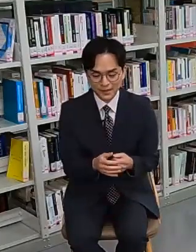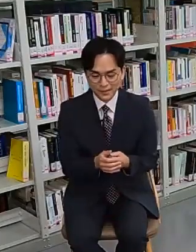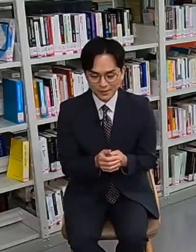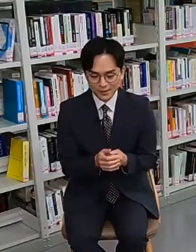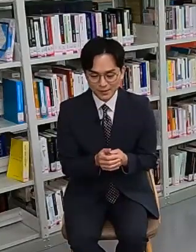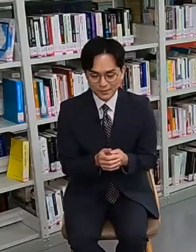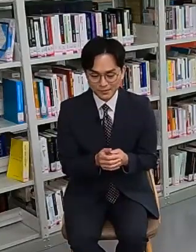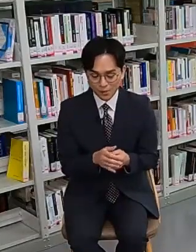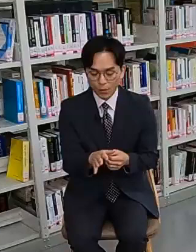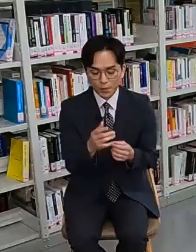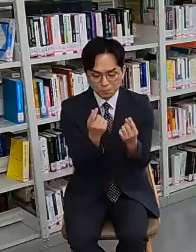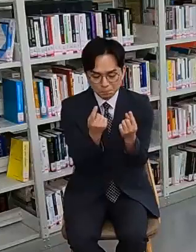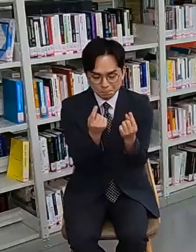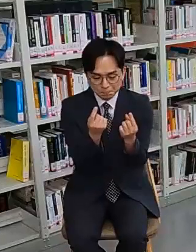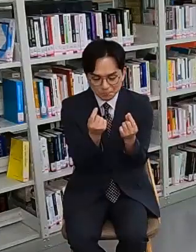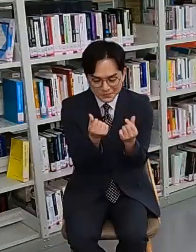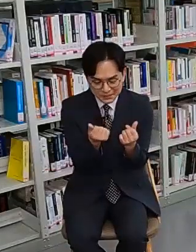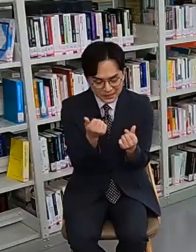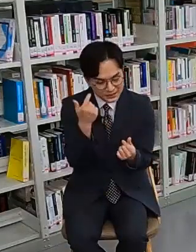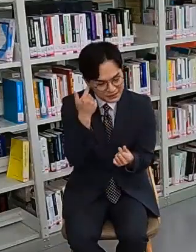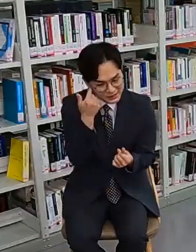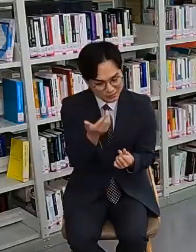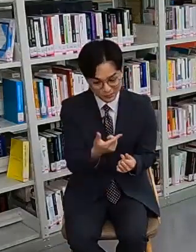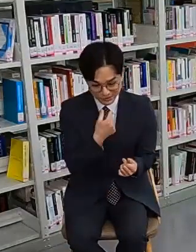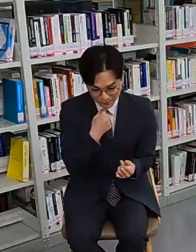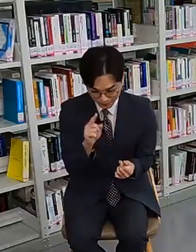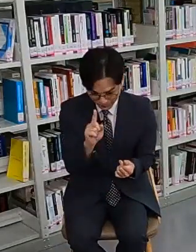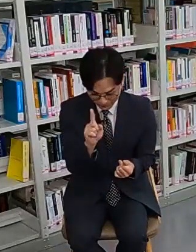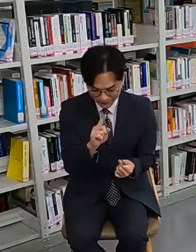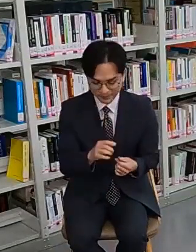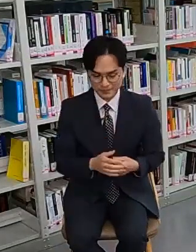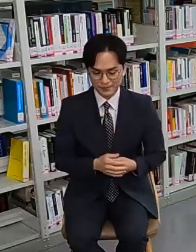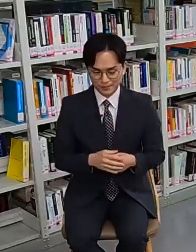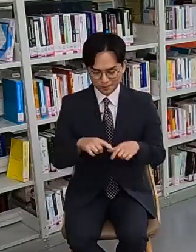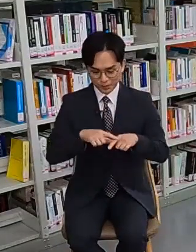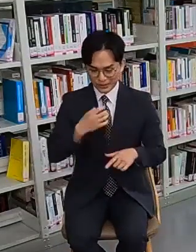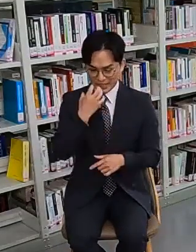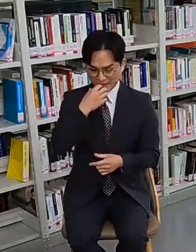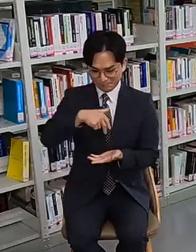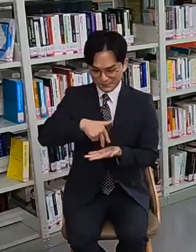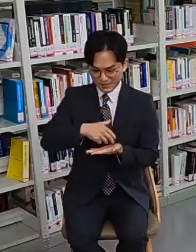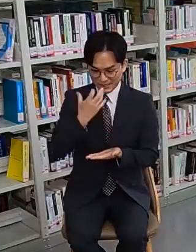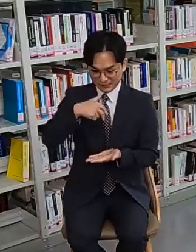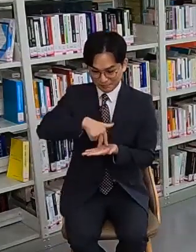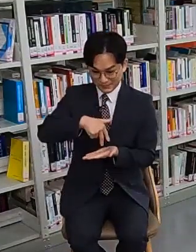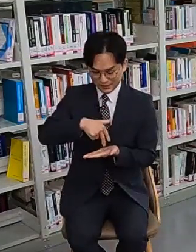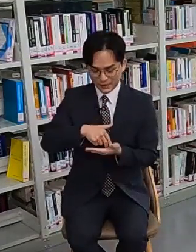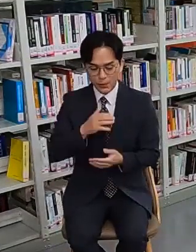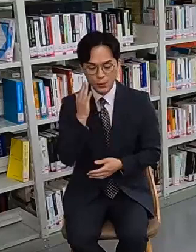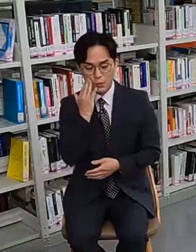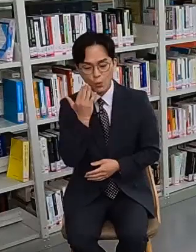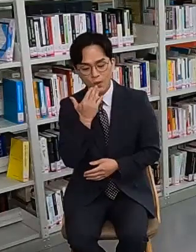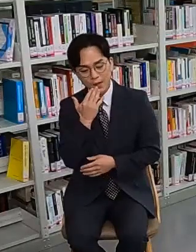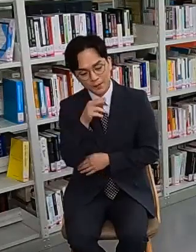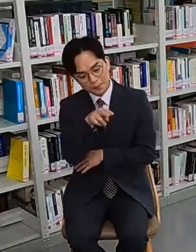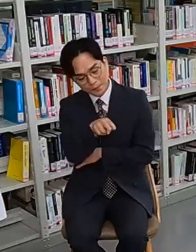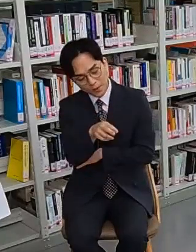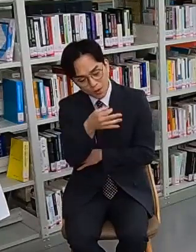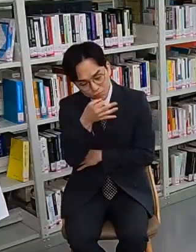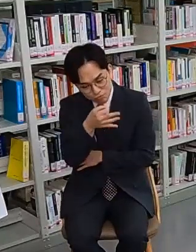맥락하고 비슷한데요. 보통 저희는 수어를 사용하시는 분들을 청각 장애인으로 알고 있어요. 근데